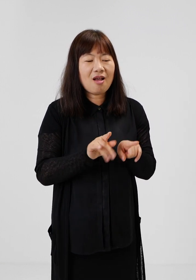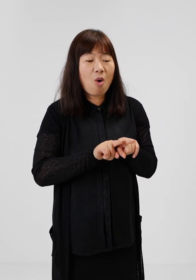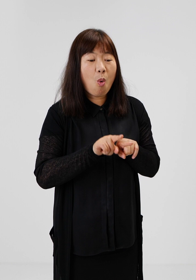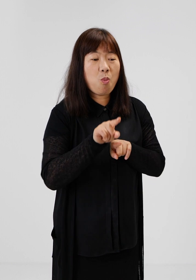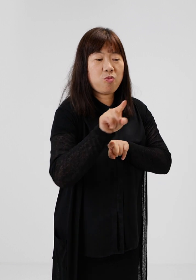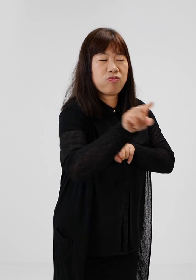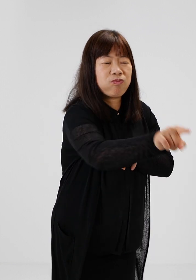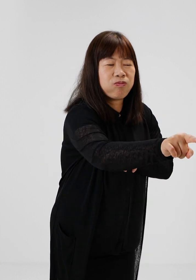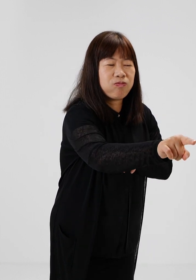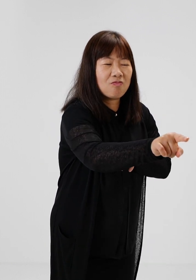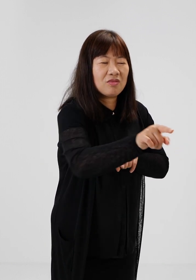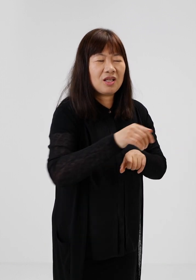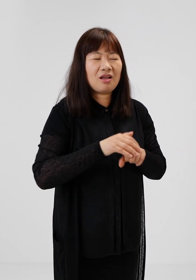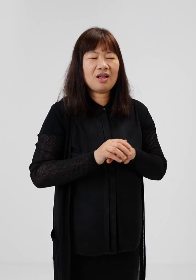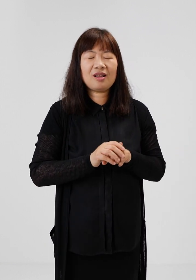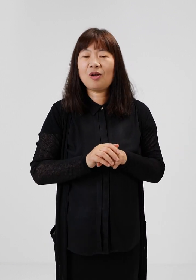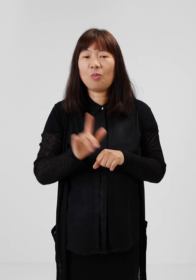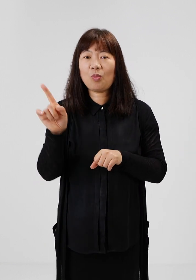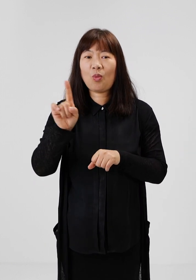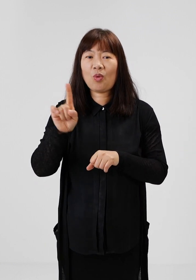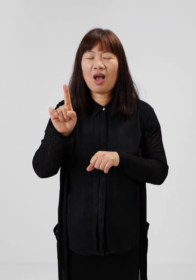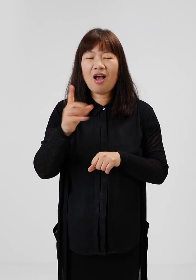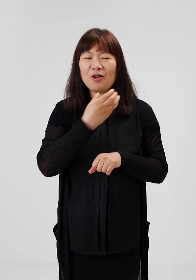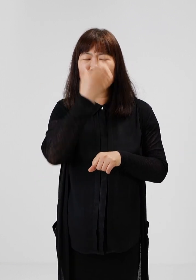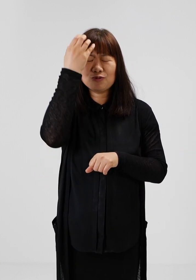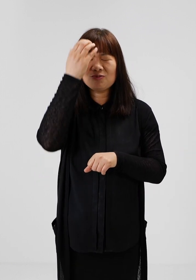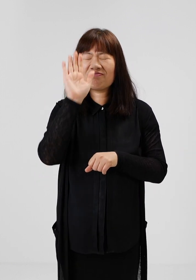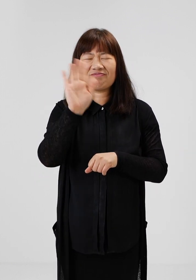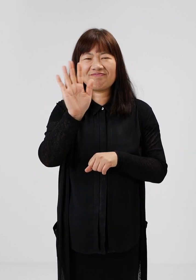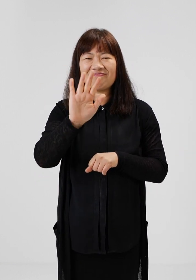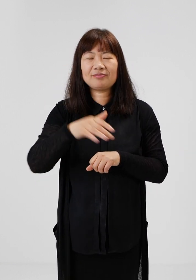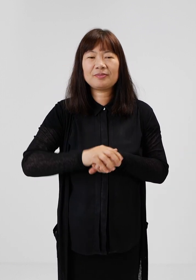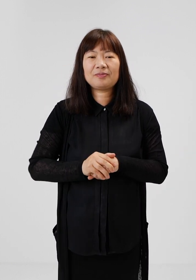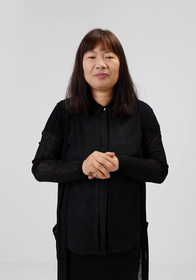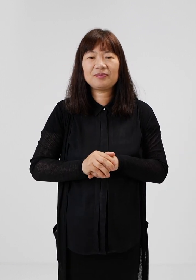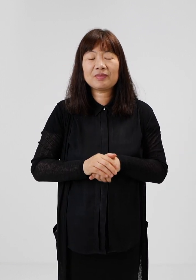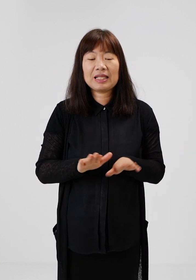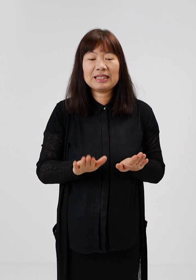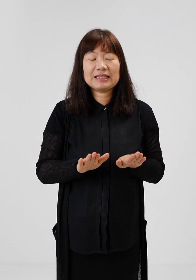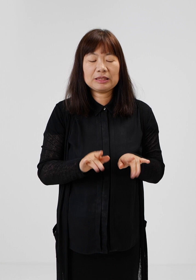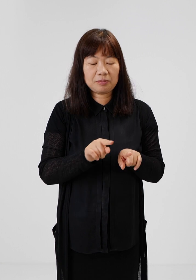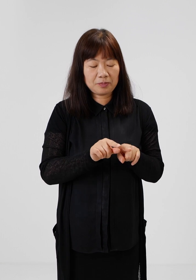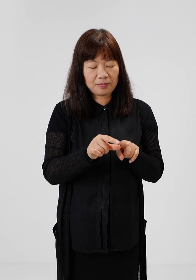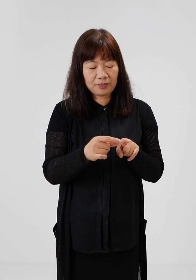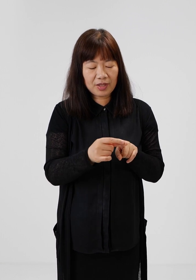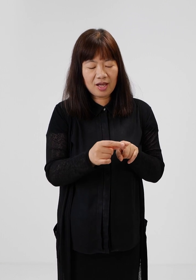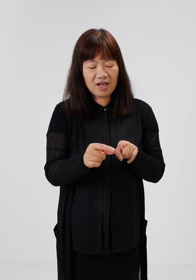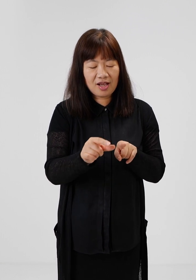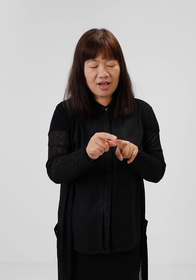멀리 그렇게 장기적으로 뭔가를 꿈꾸지 않아요. 당장 한 눈금.